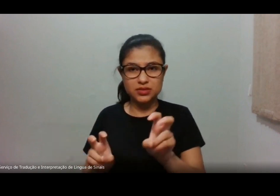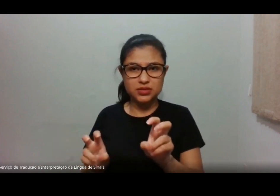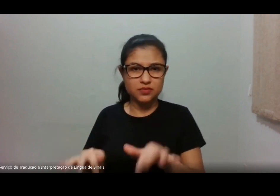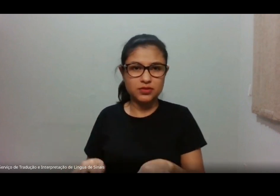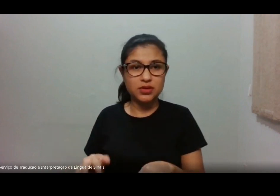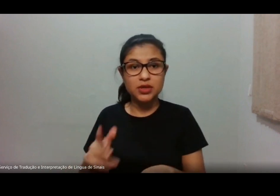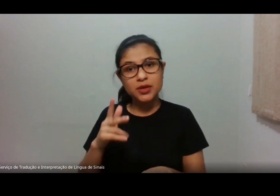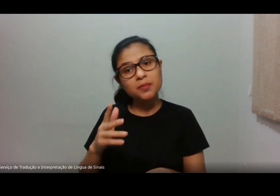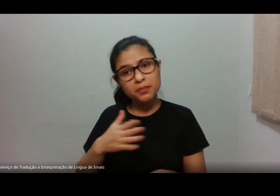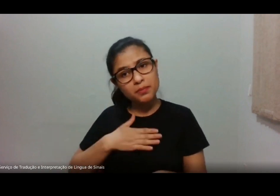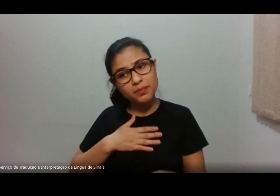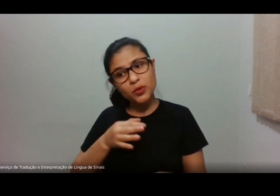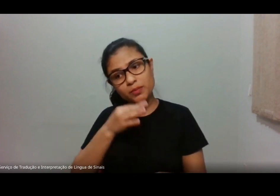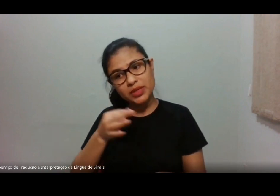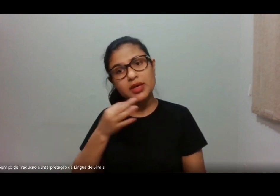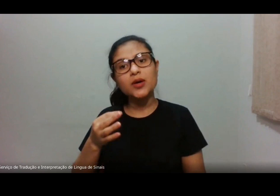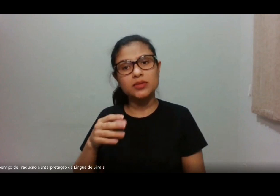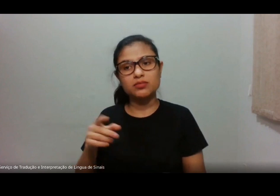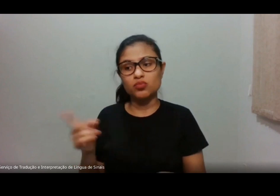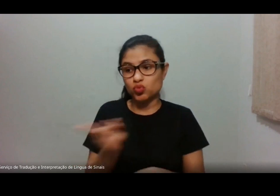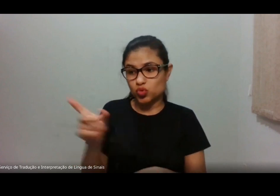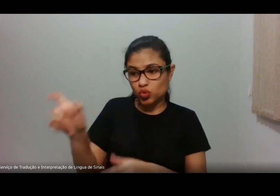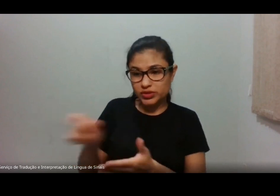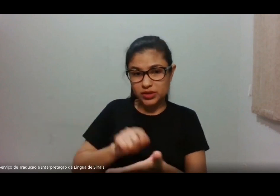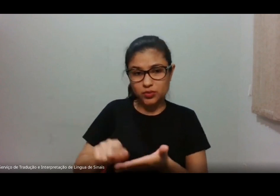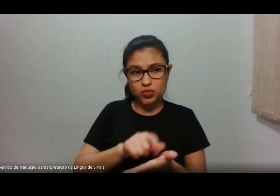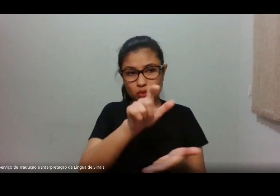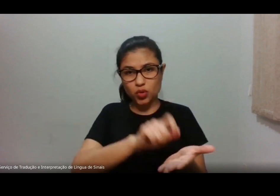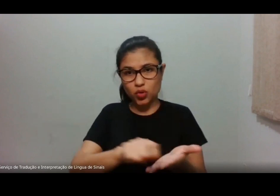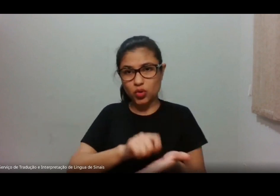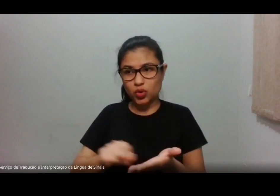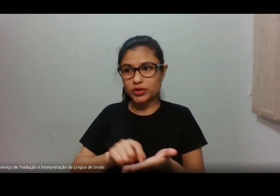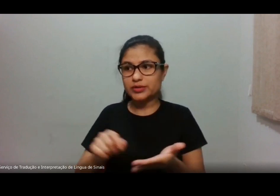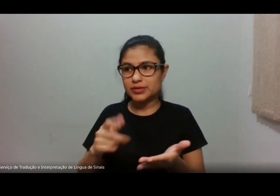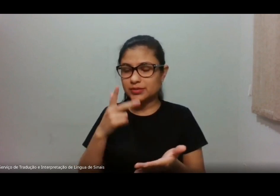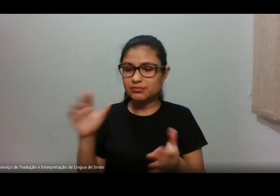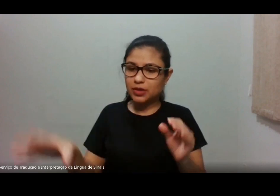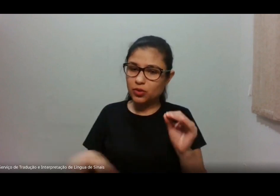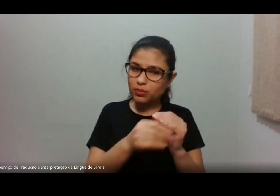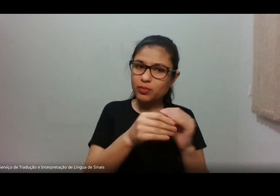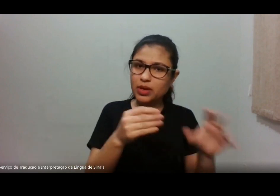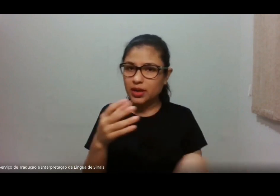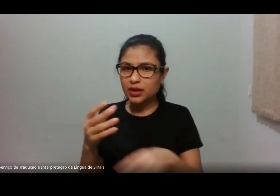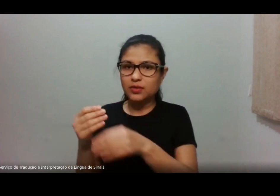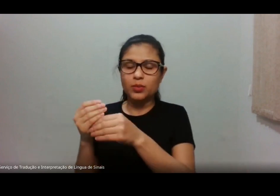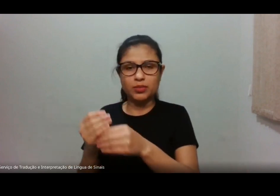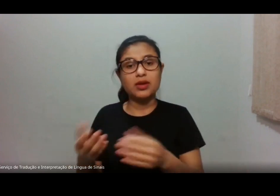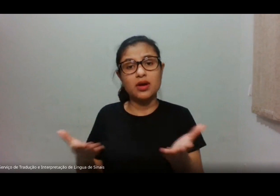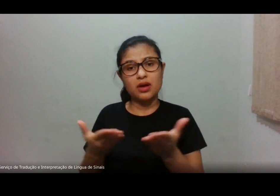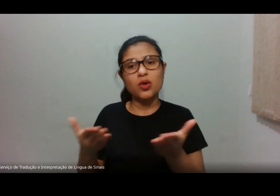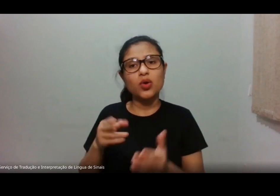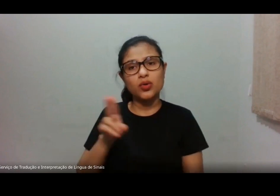A meu ver, uma opinião completa a outra, complementa a outra. Voltemos a Bourdieu, né, que eu estou designando aqui como um sujeito